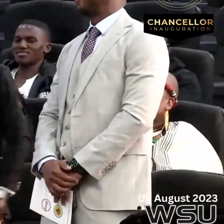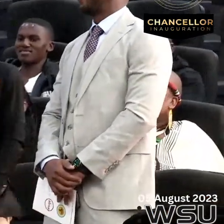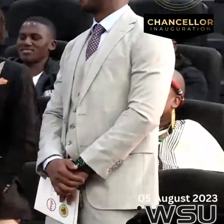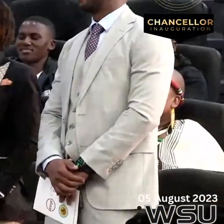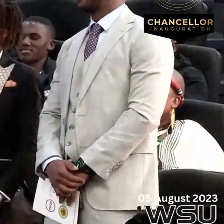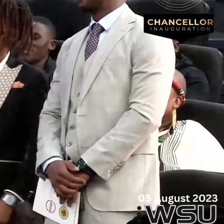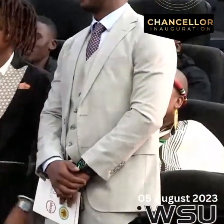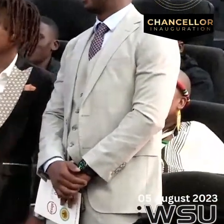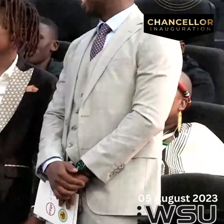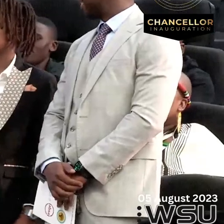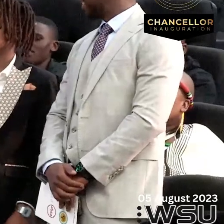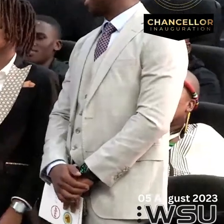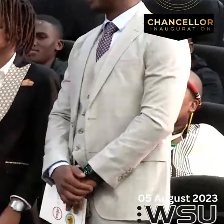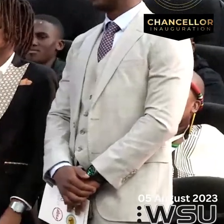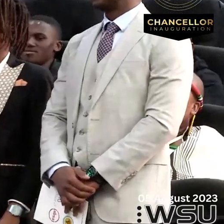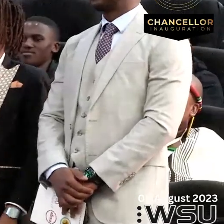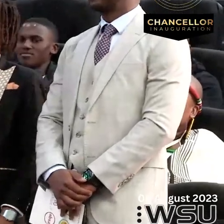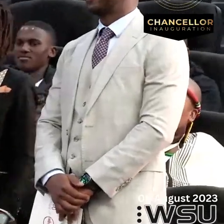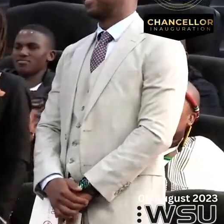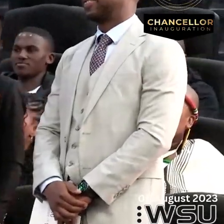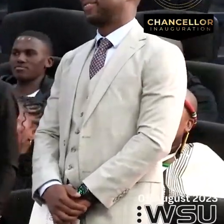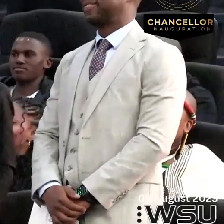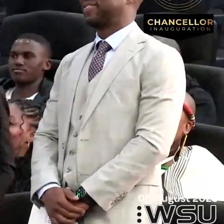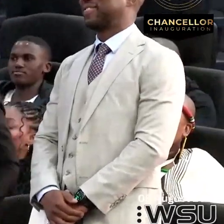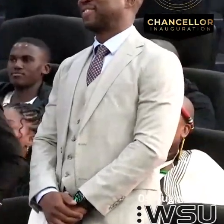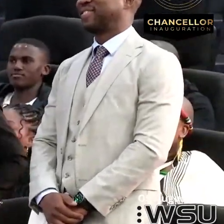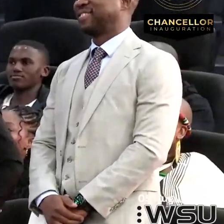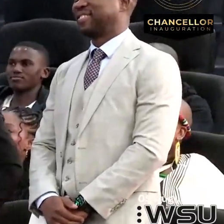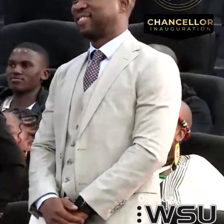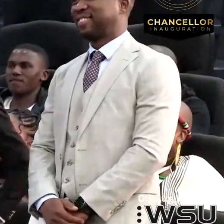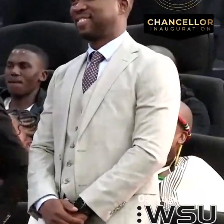nokhwezi phakama khwezi